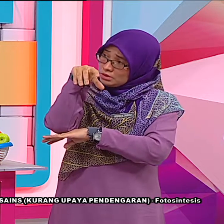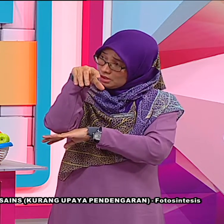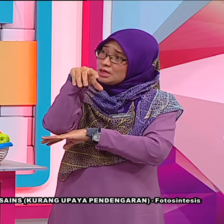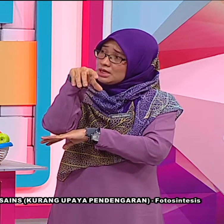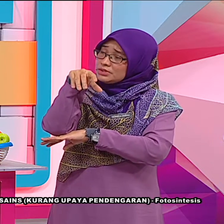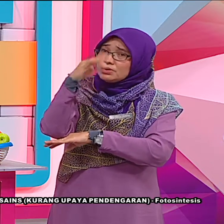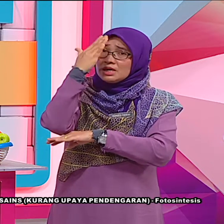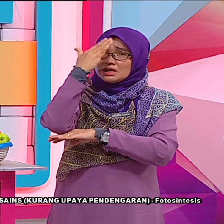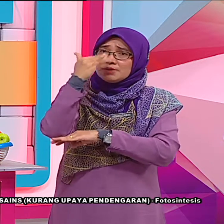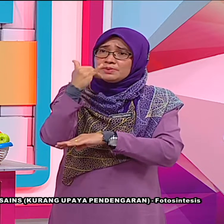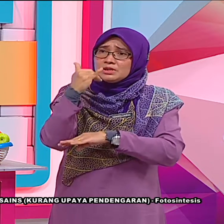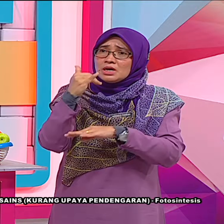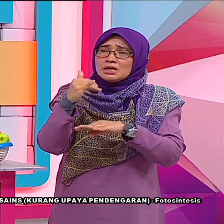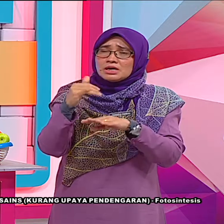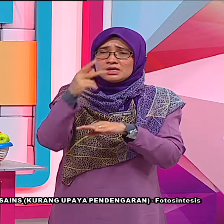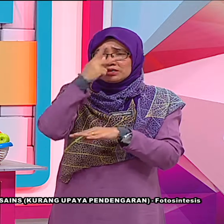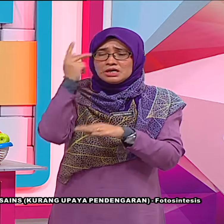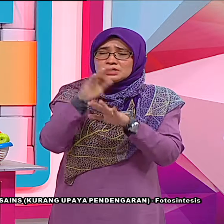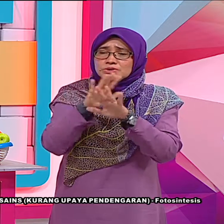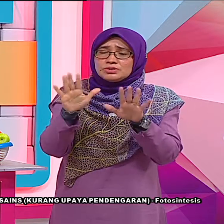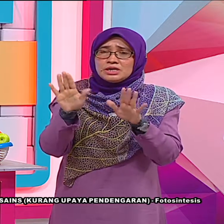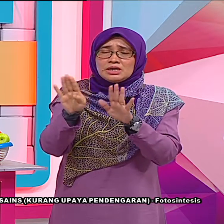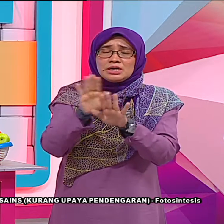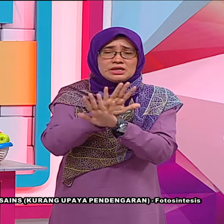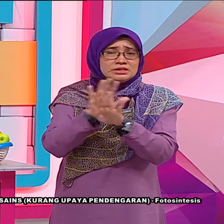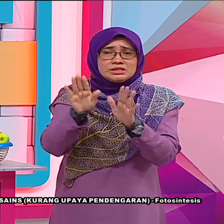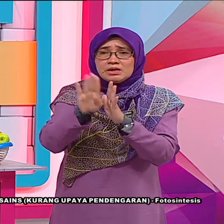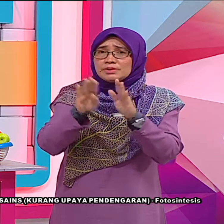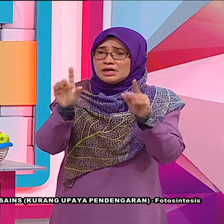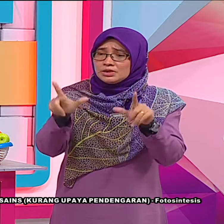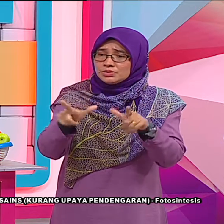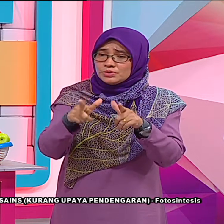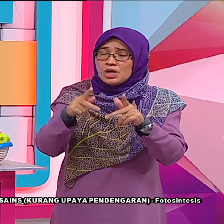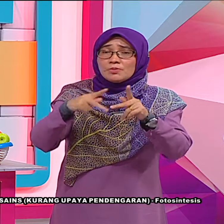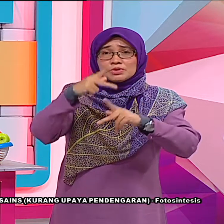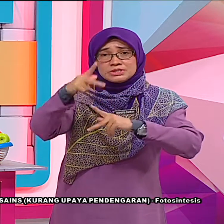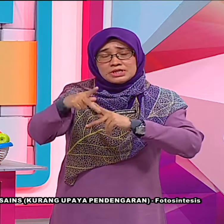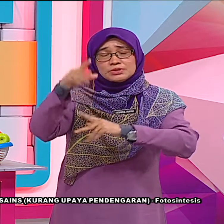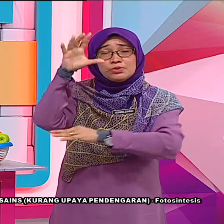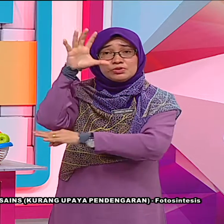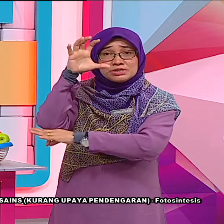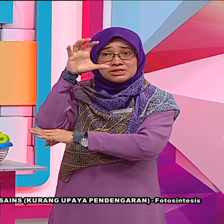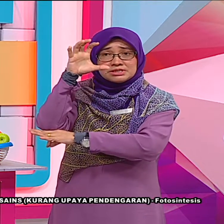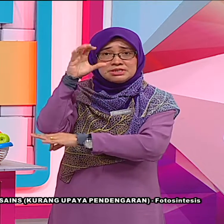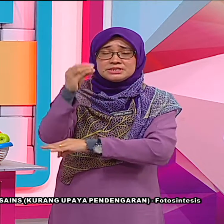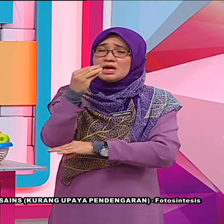Melayu kenapa kalau anda sudah a tidak berlaku proses fotosintesis